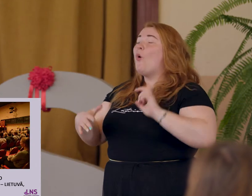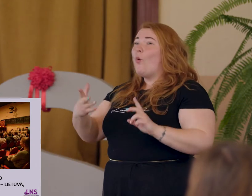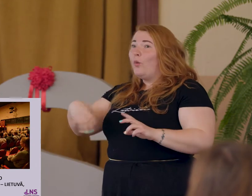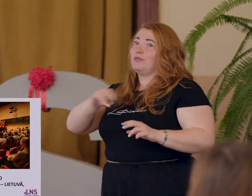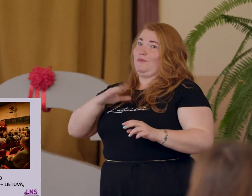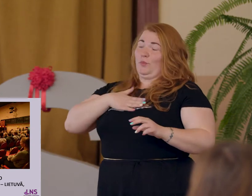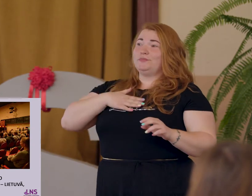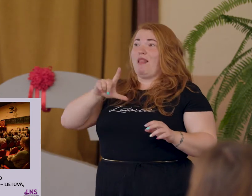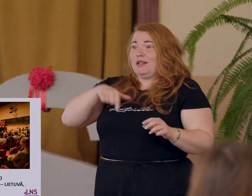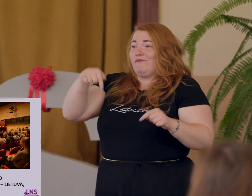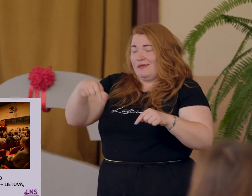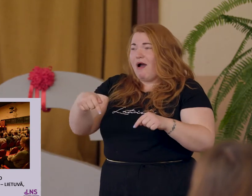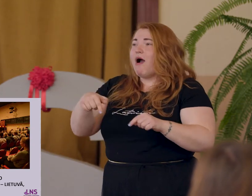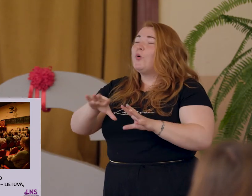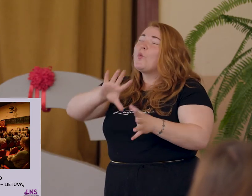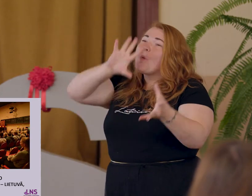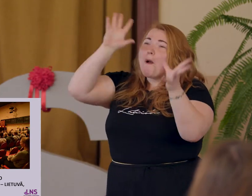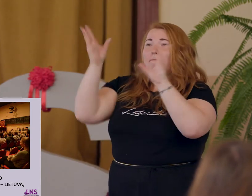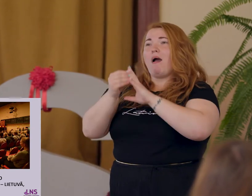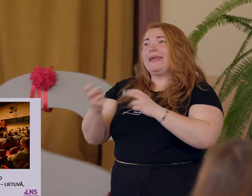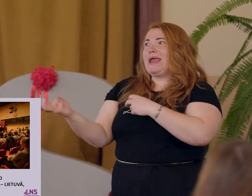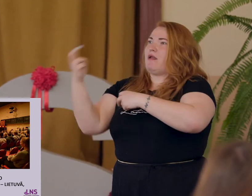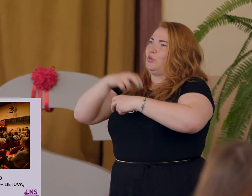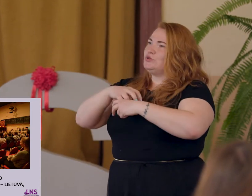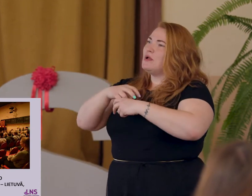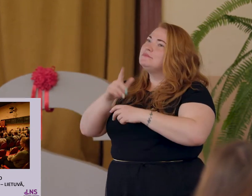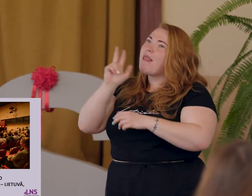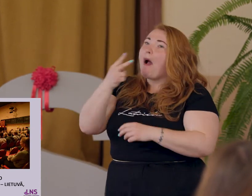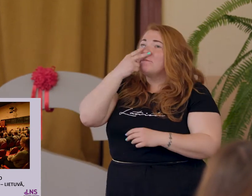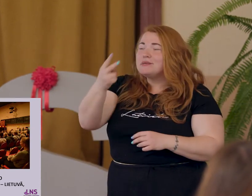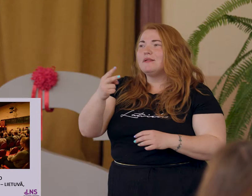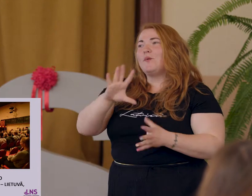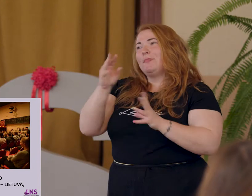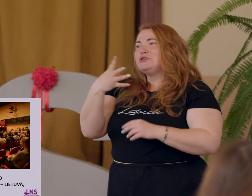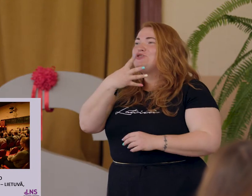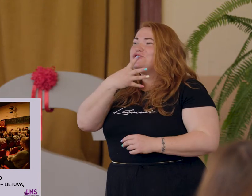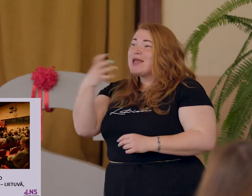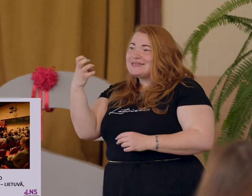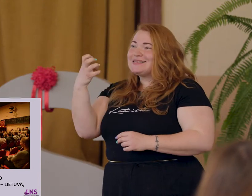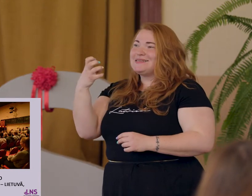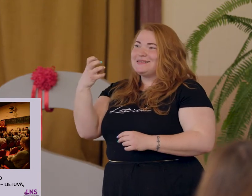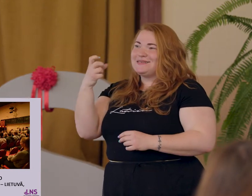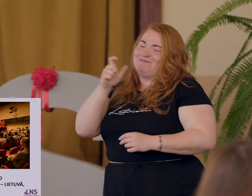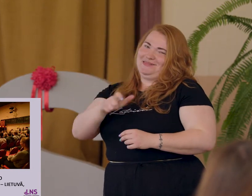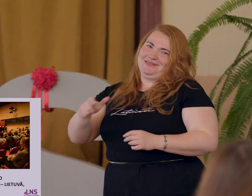dažādi. Un festivālā mums šeit Latvijā kopumā ieradās, lai paskatītos